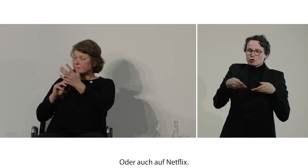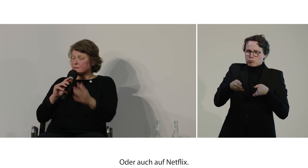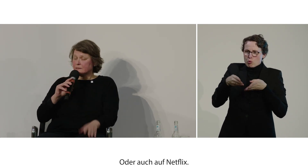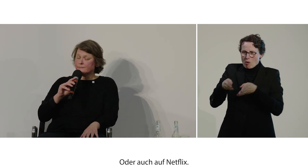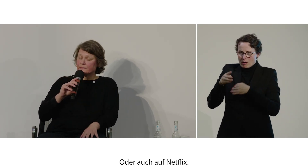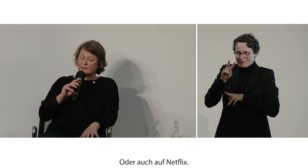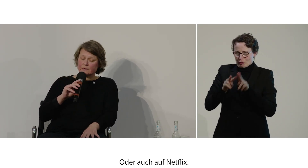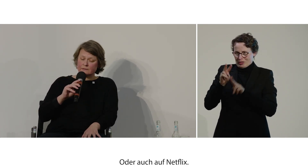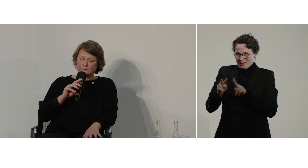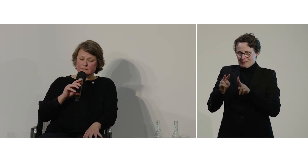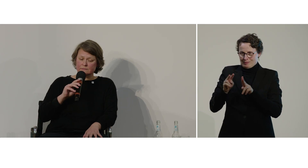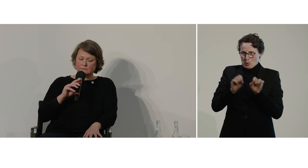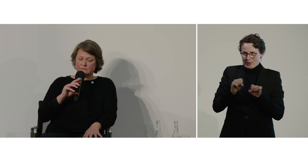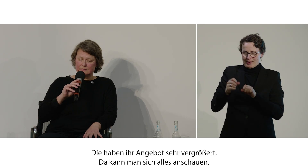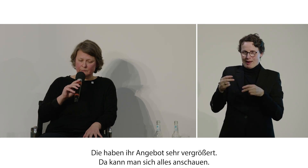auf Netflix.